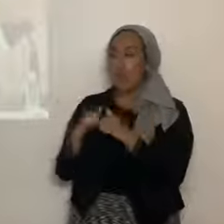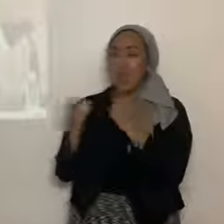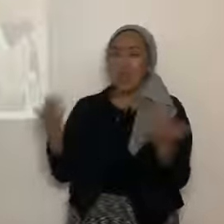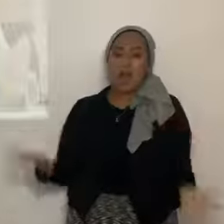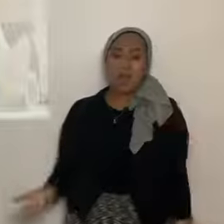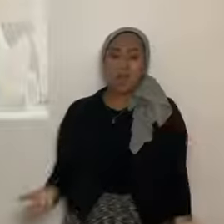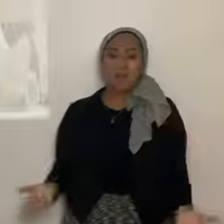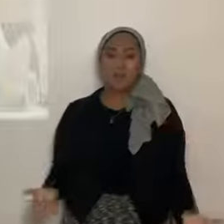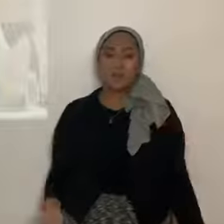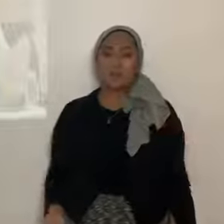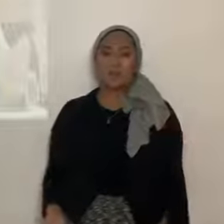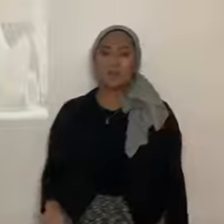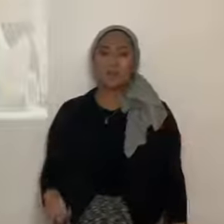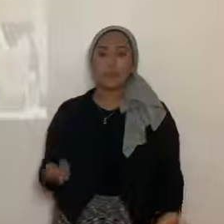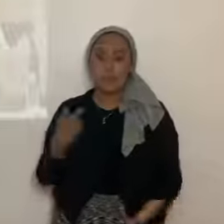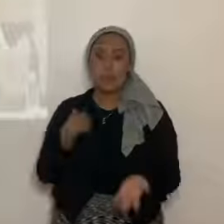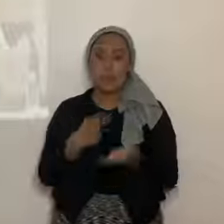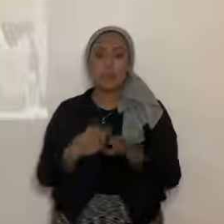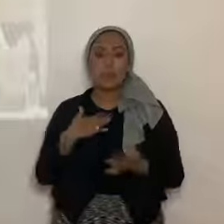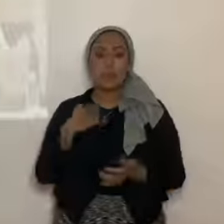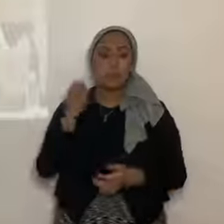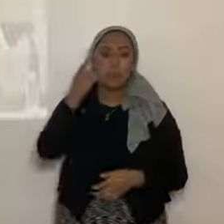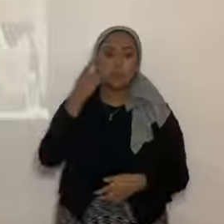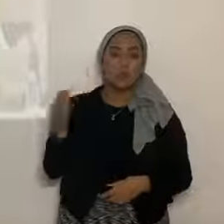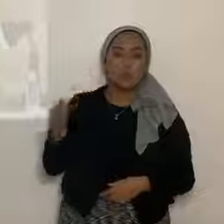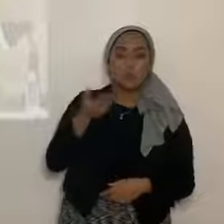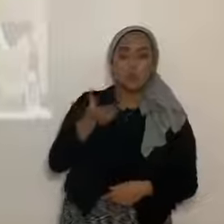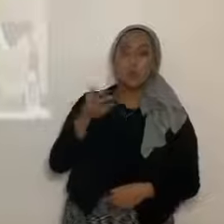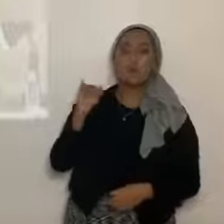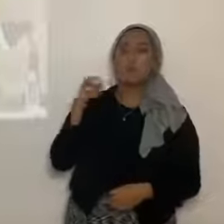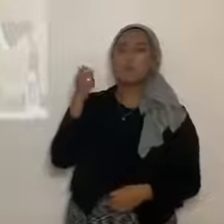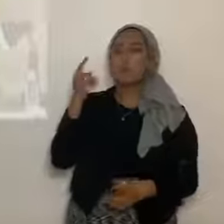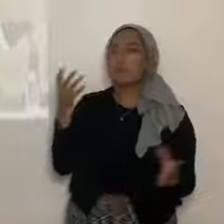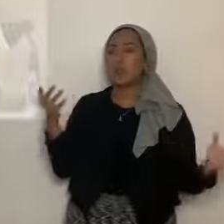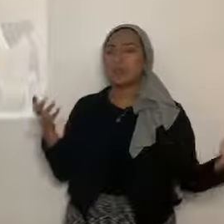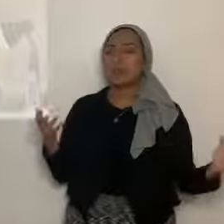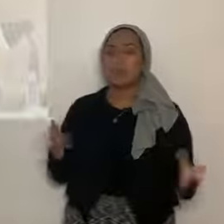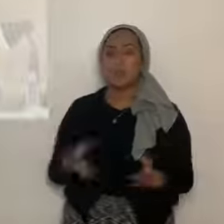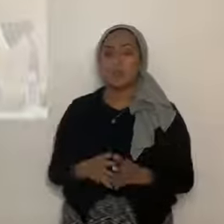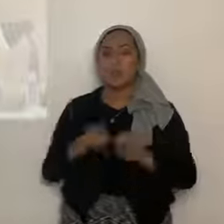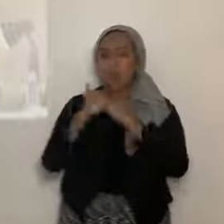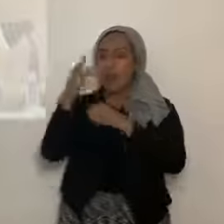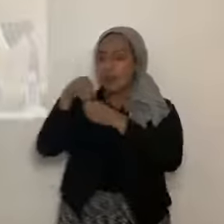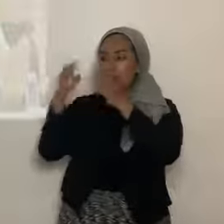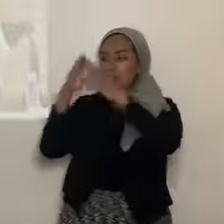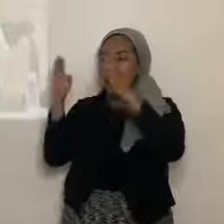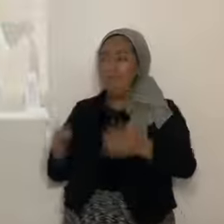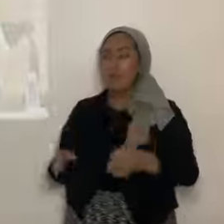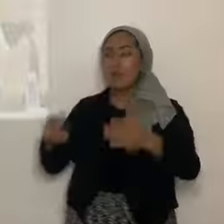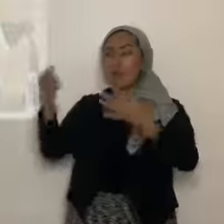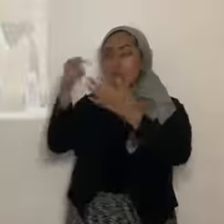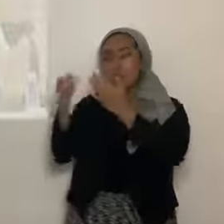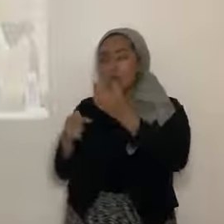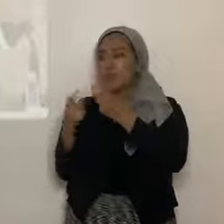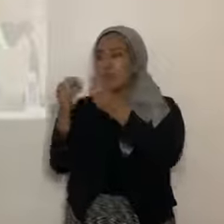eso llega a los oídos, ¿eh? Ay, pero ¿cómo es posible que en su casa esto, o que haga el otro, o que